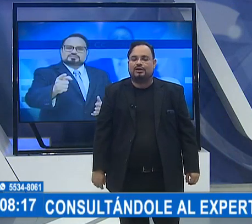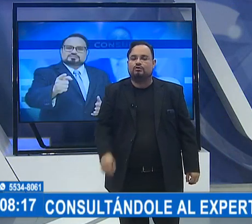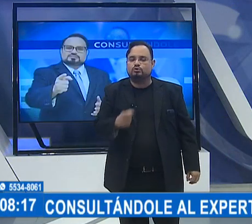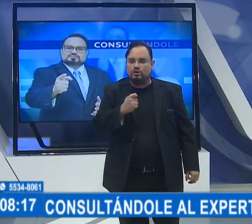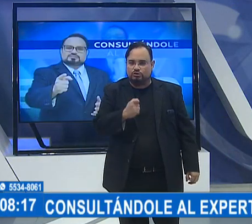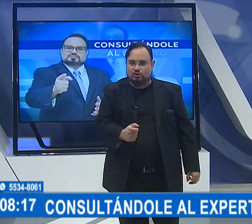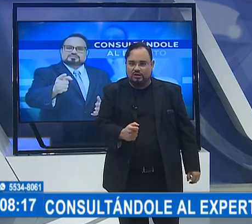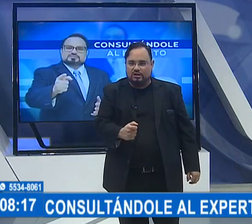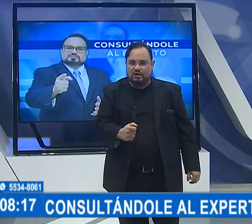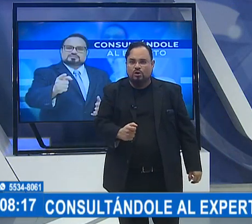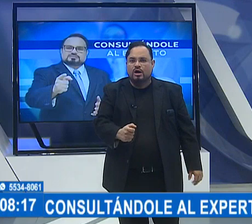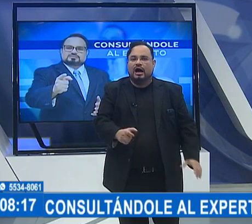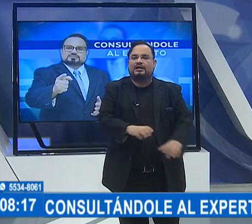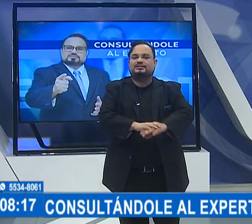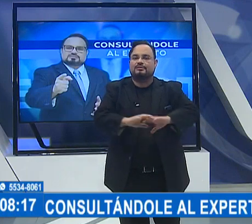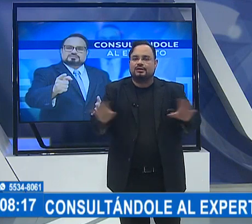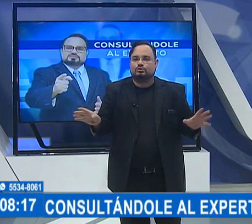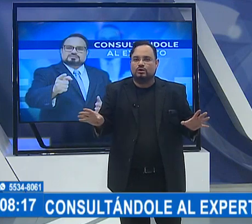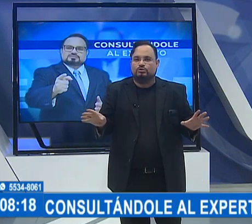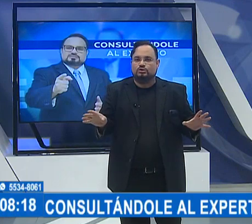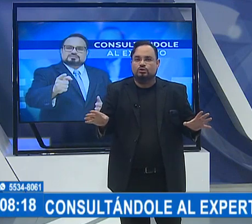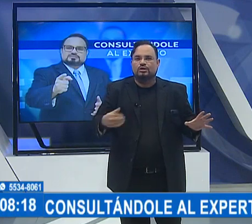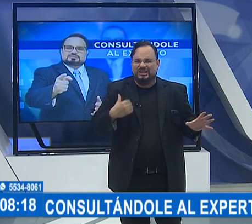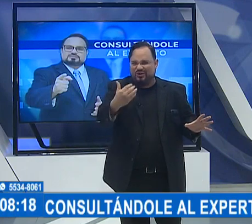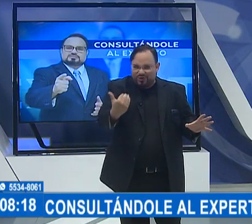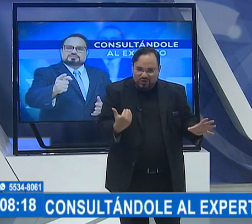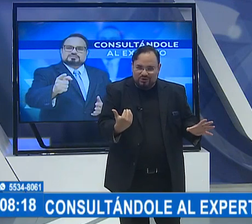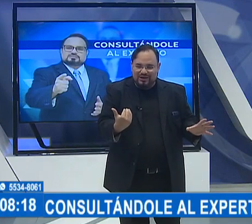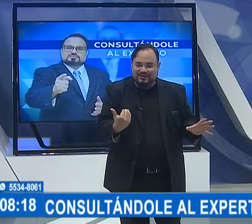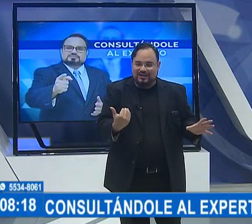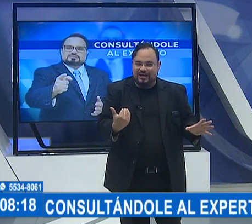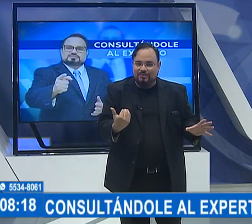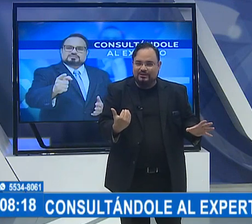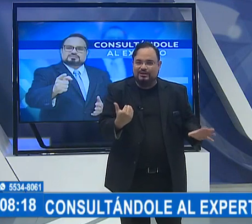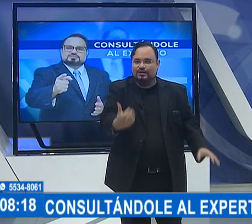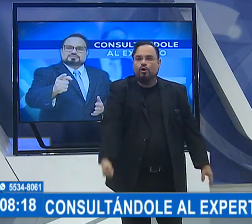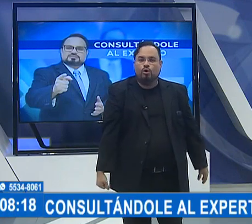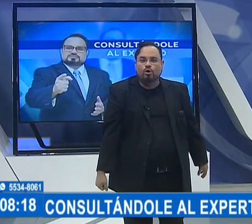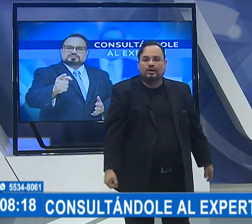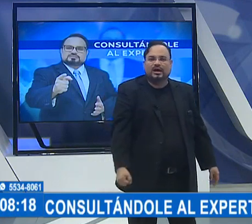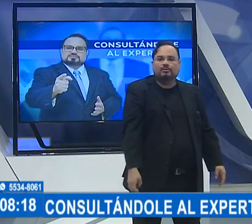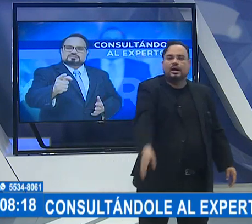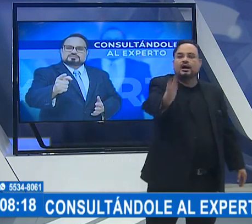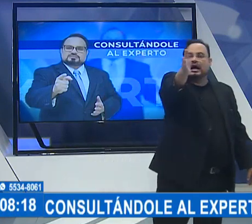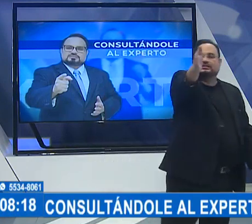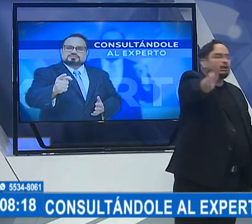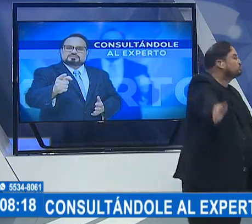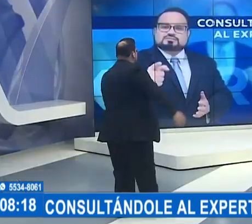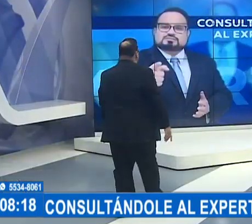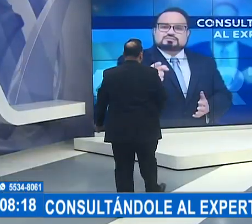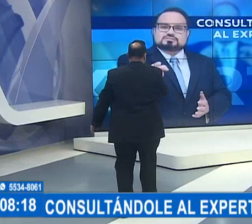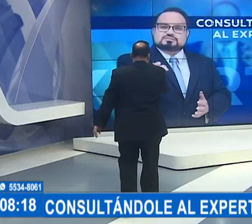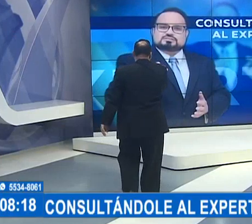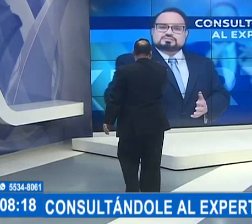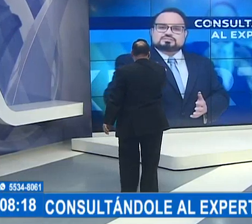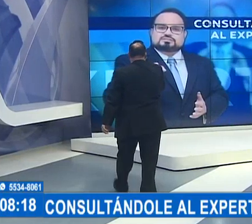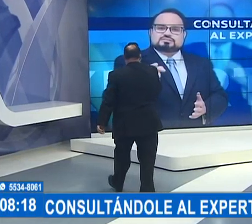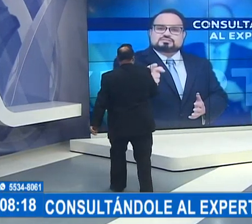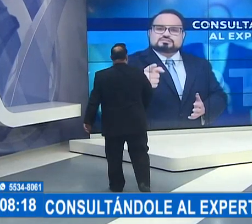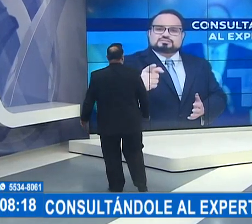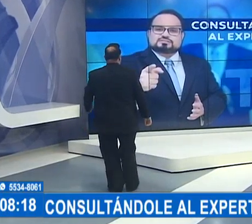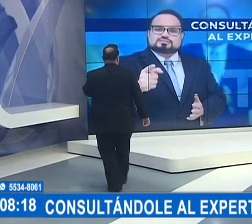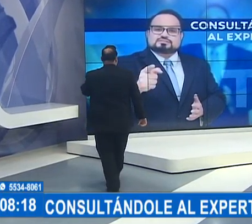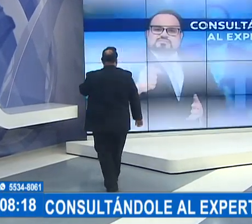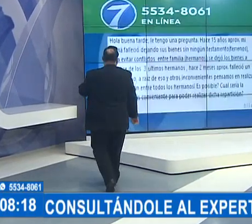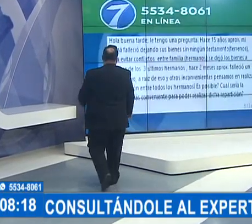porque se ve que no es una cuestión de dinero, aquí se ve que es una cuestión de odio, literalmente, y de enojo, rabia hacia usted.